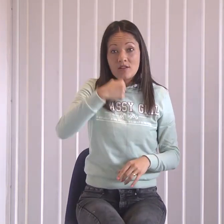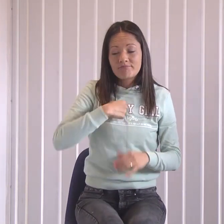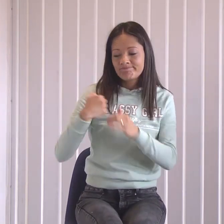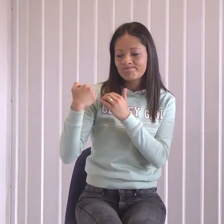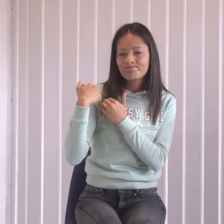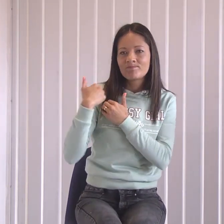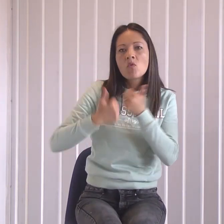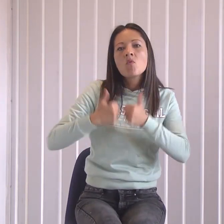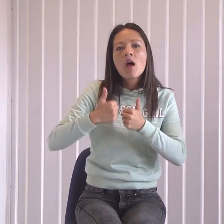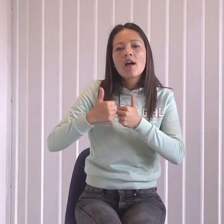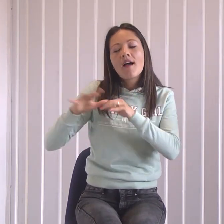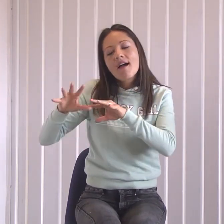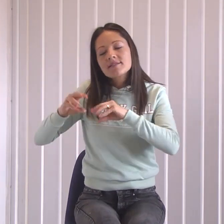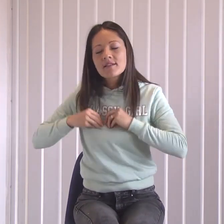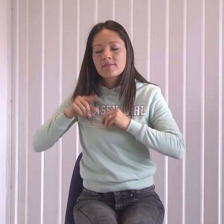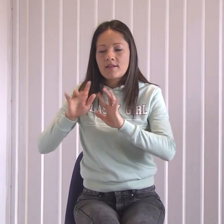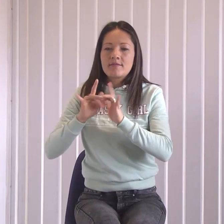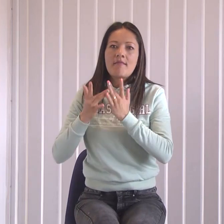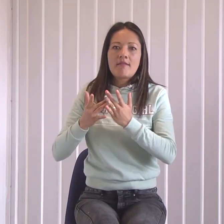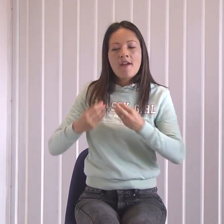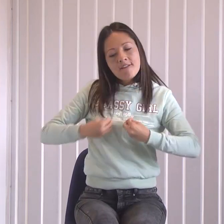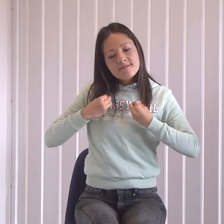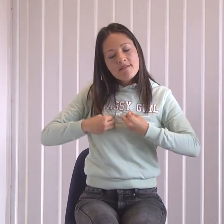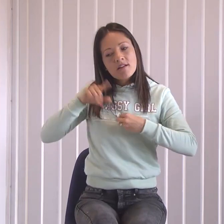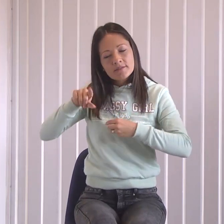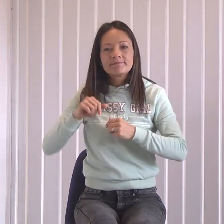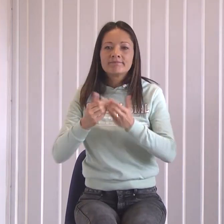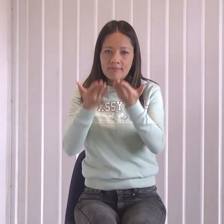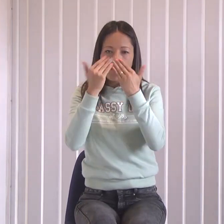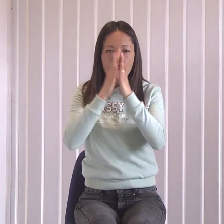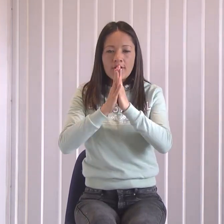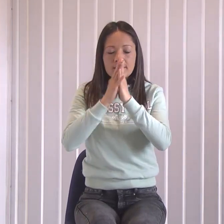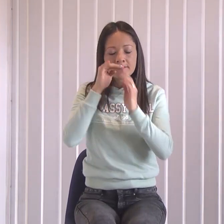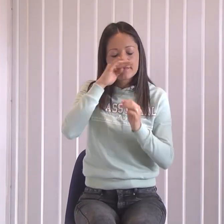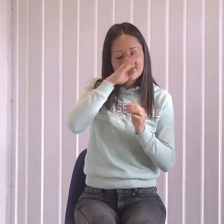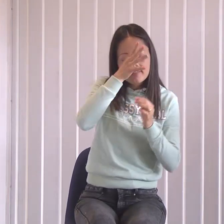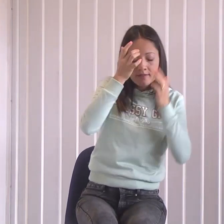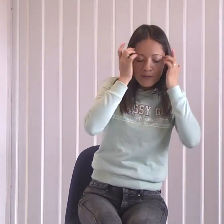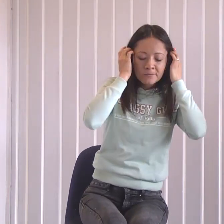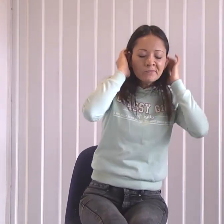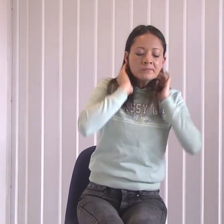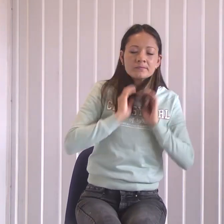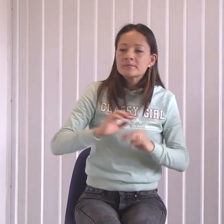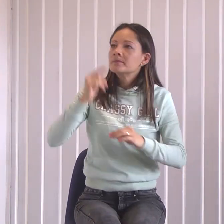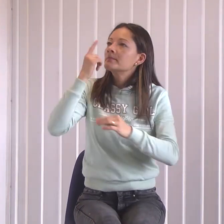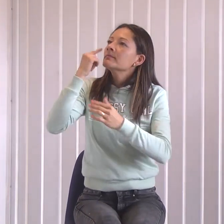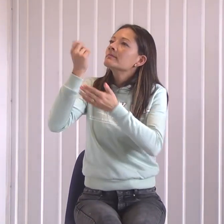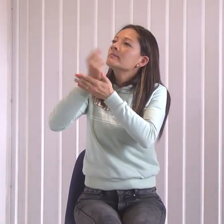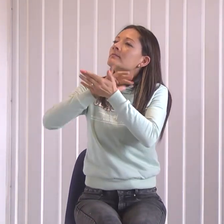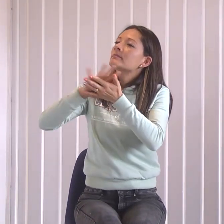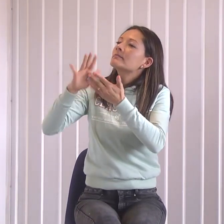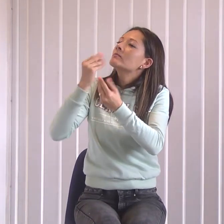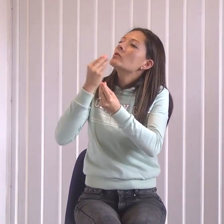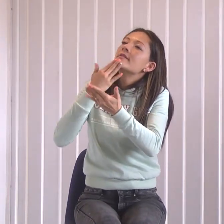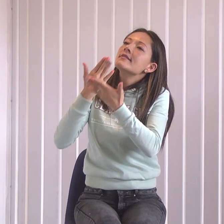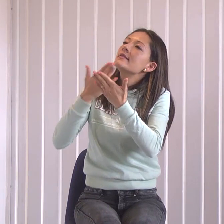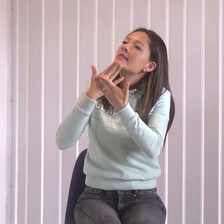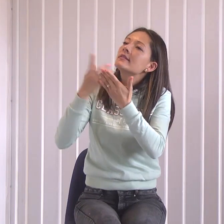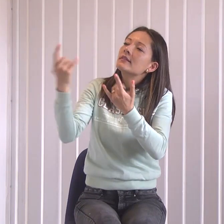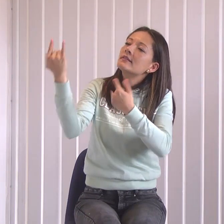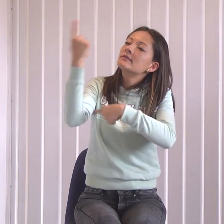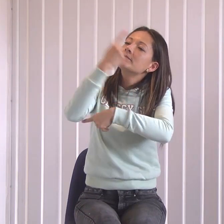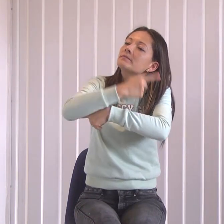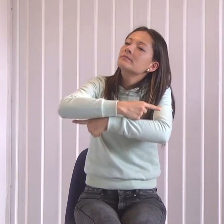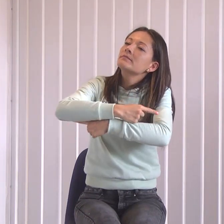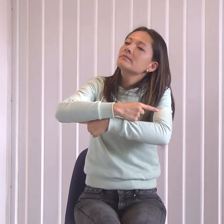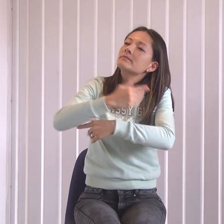la responsabilidad de aceptarla y vivir por ella. Oremos. Padre Santo, te damos muchas gracias por este día.